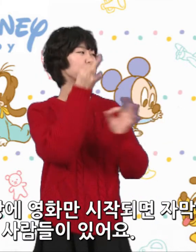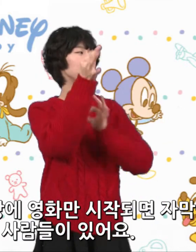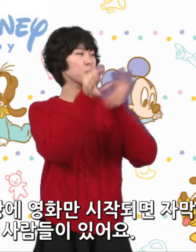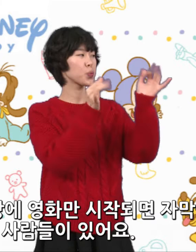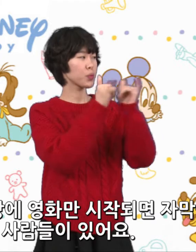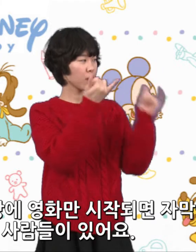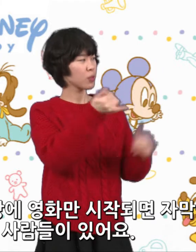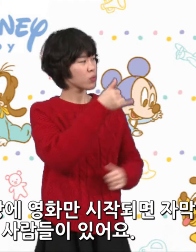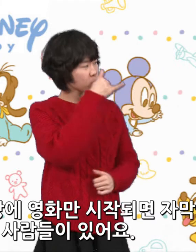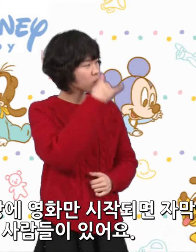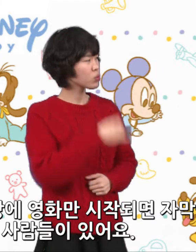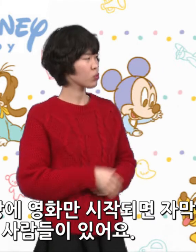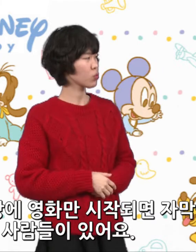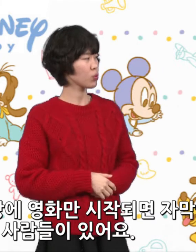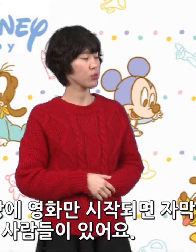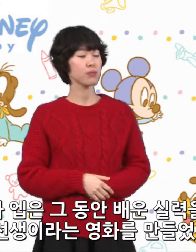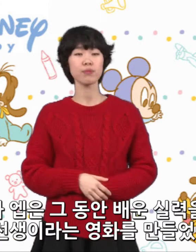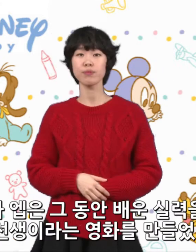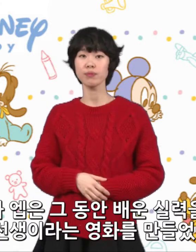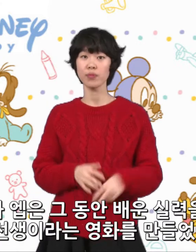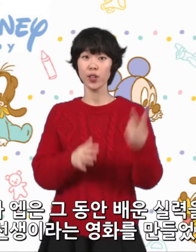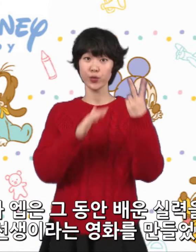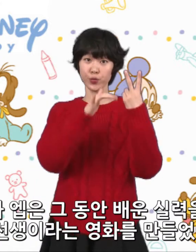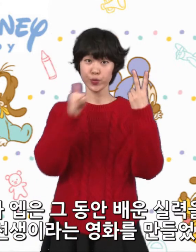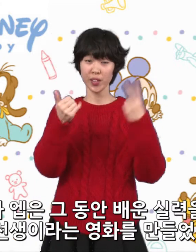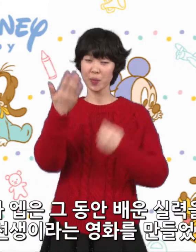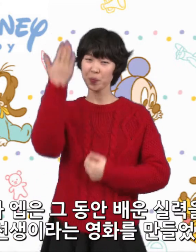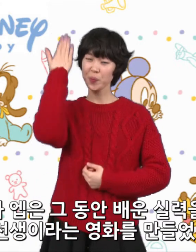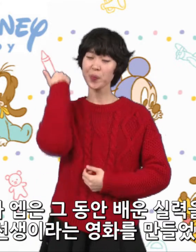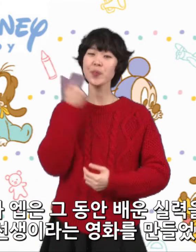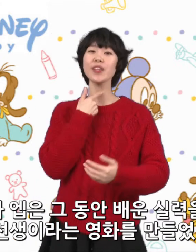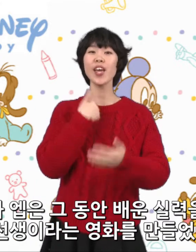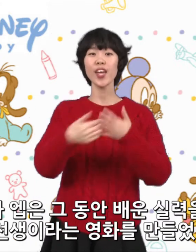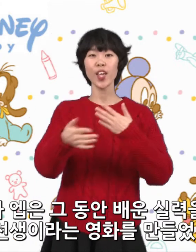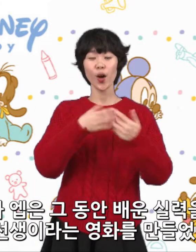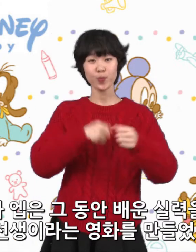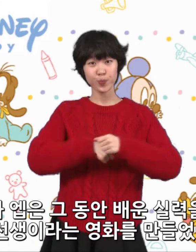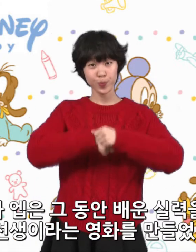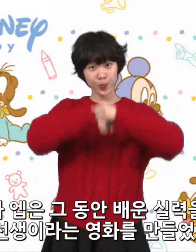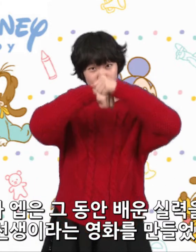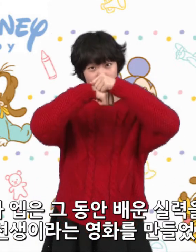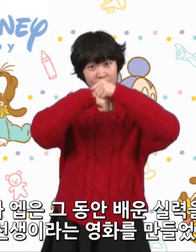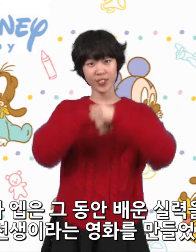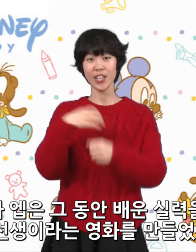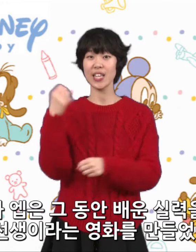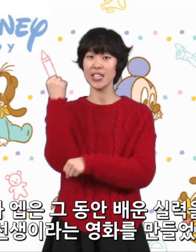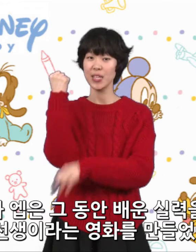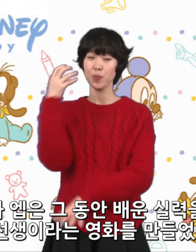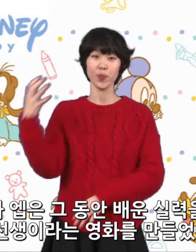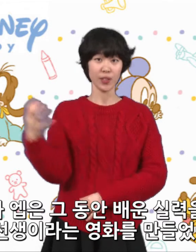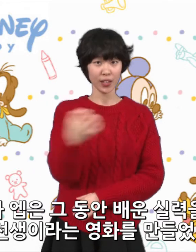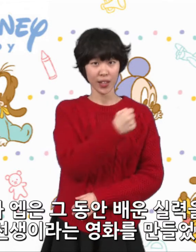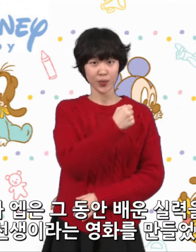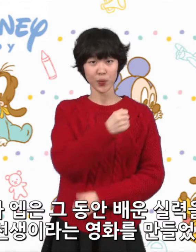읽는 사람들이 있어요. 월트와 앱은 그동안 배운 실력을 다해서 꼬마 선생이라는